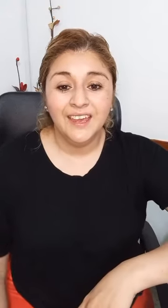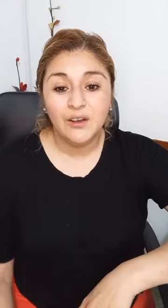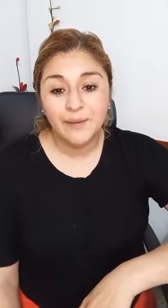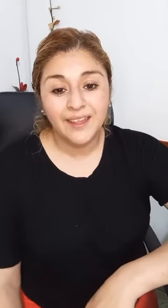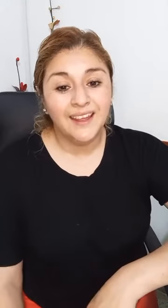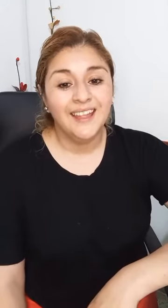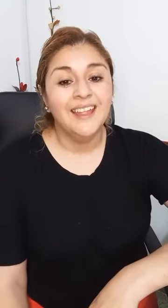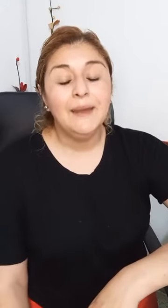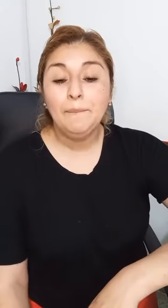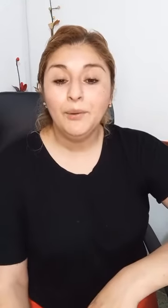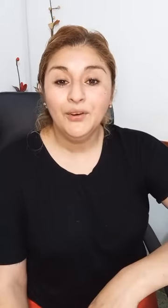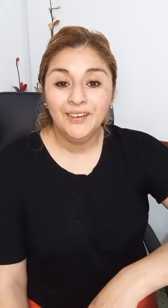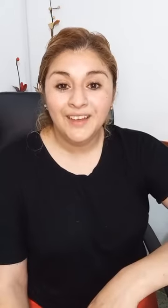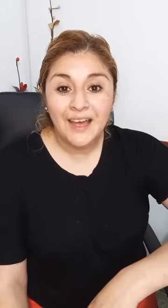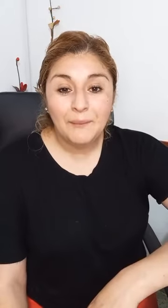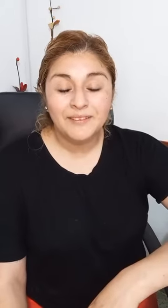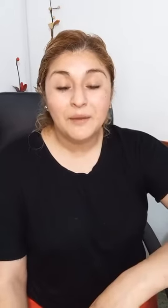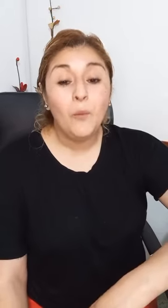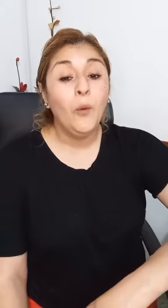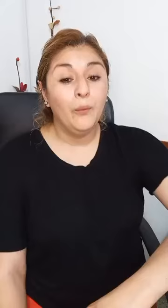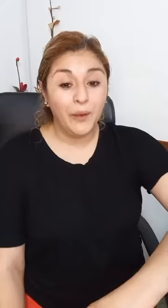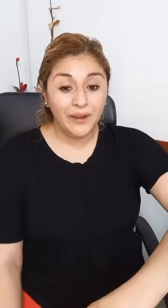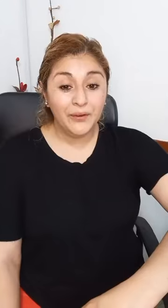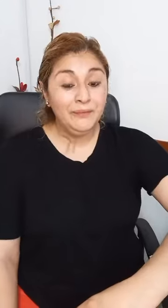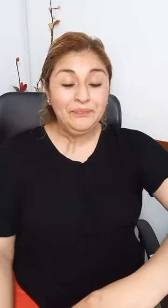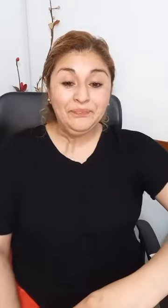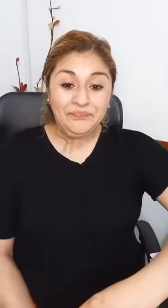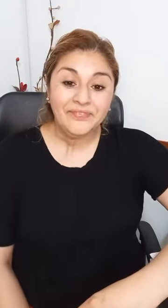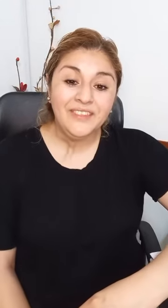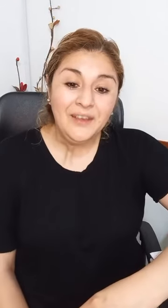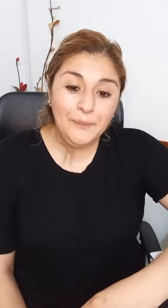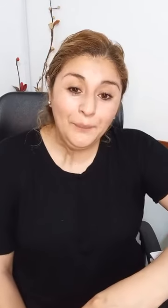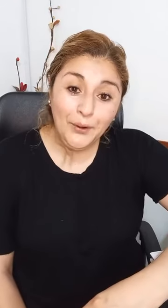compartir este tiempo. Va a ser muy bueno